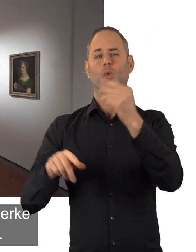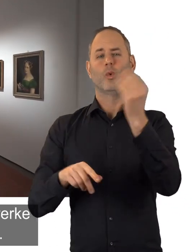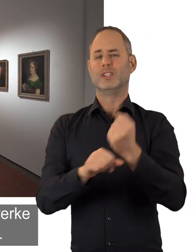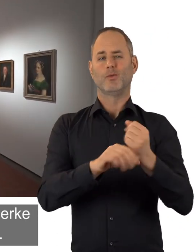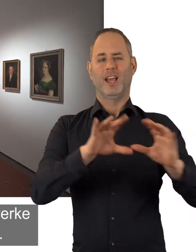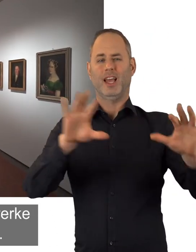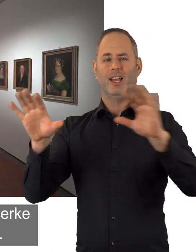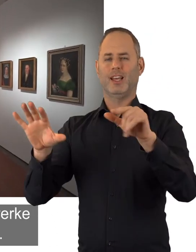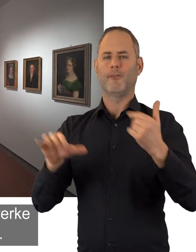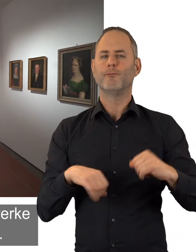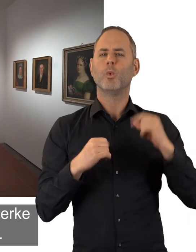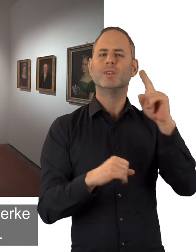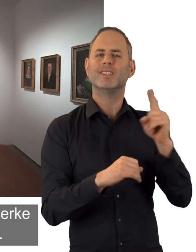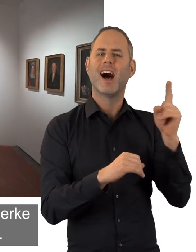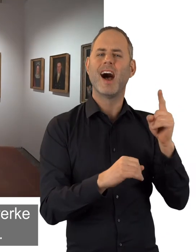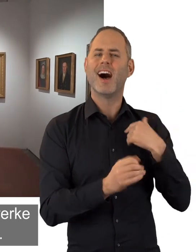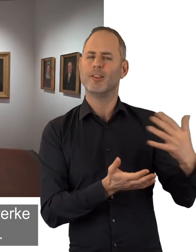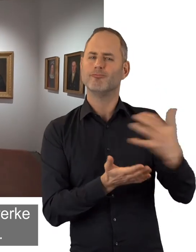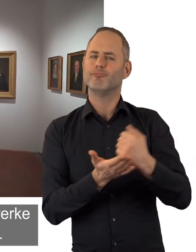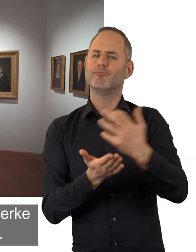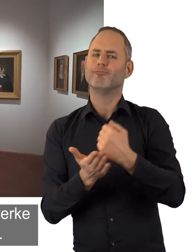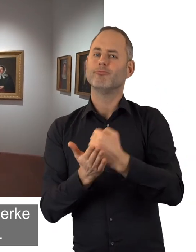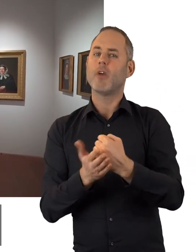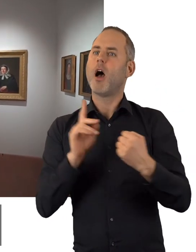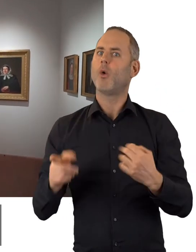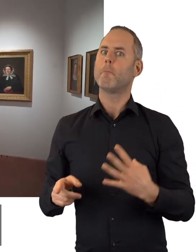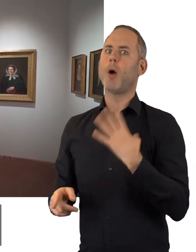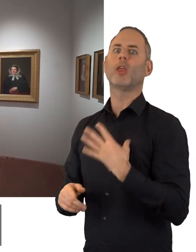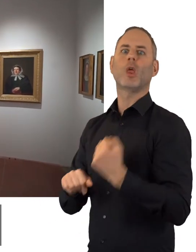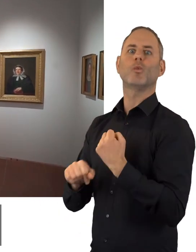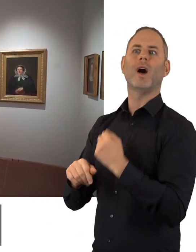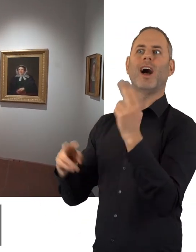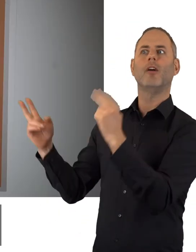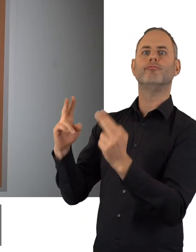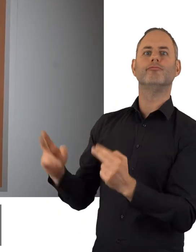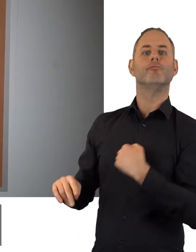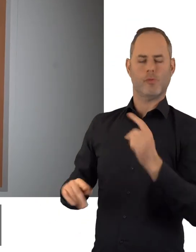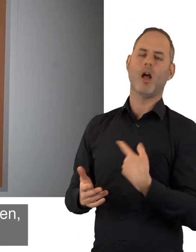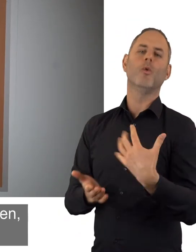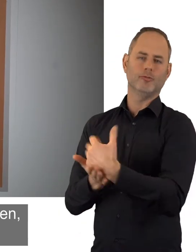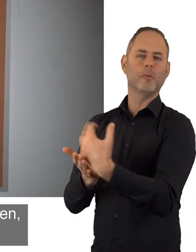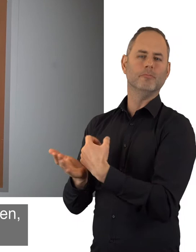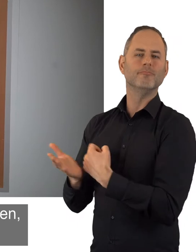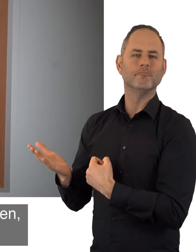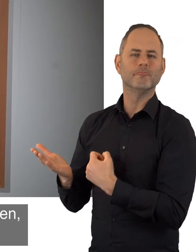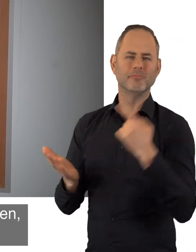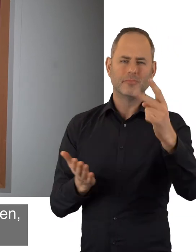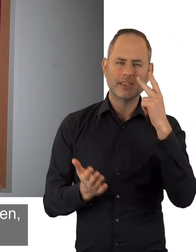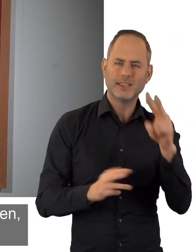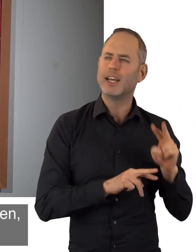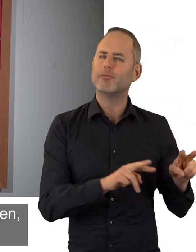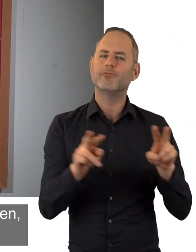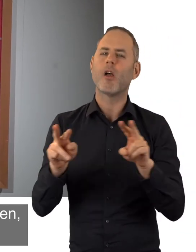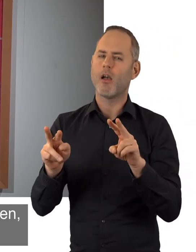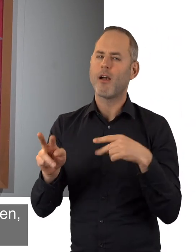Kunstwerke aus der Frühzeit gekauft. Wir sammeln aber auch moderne Werke und wenn sie so